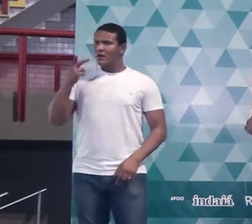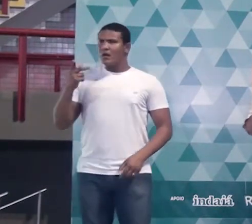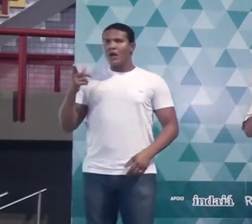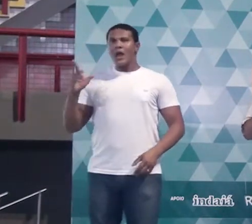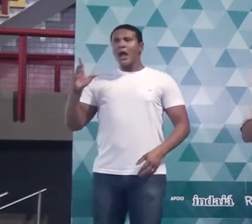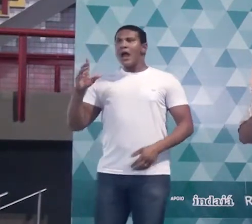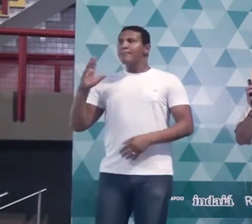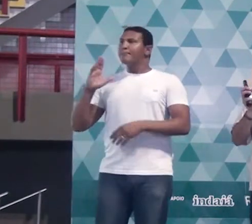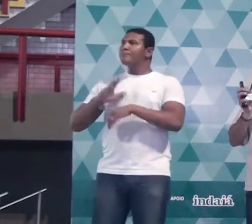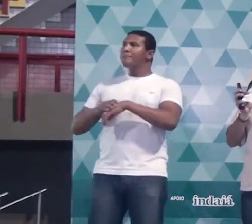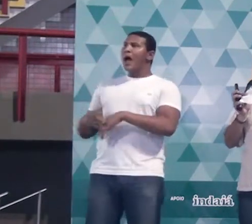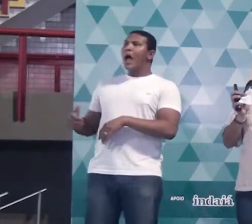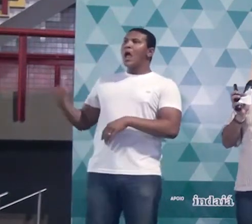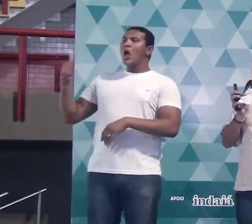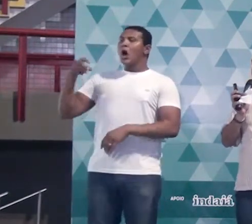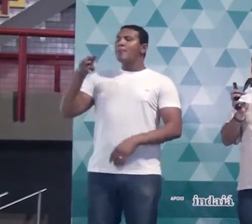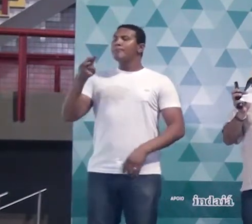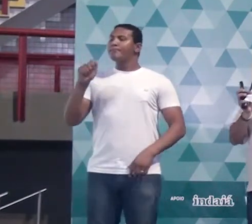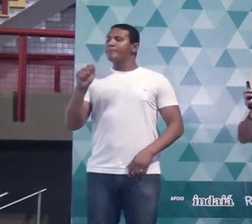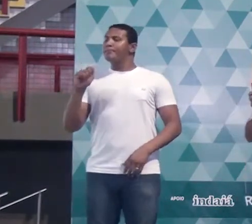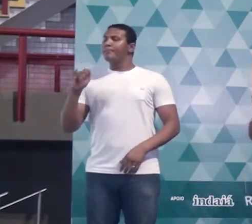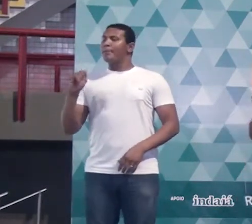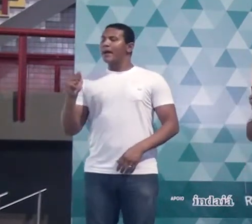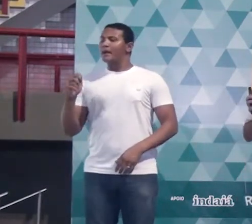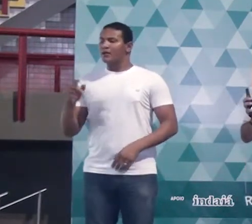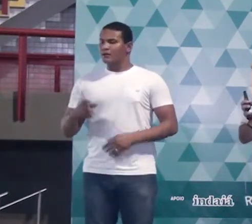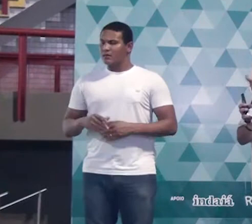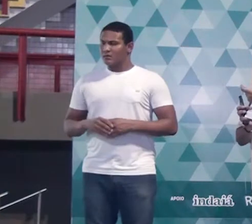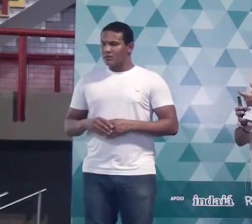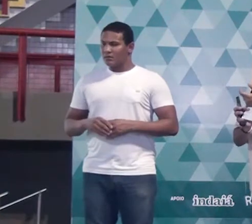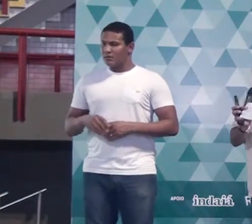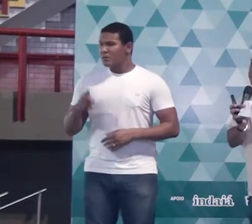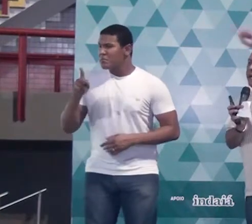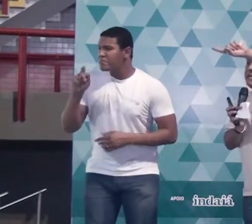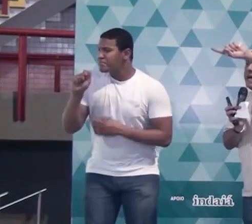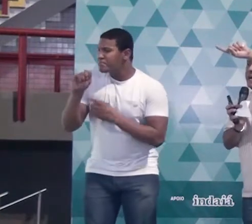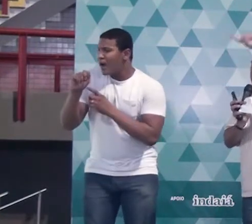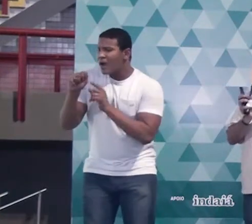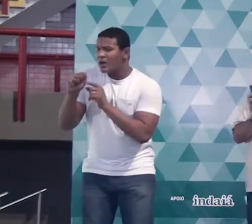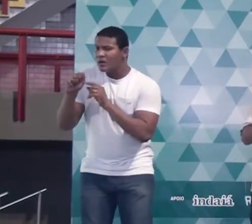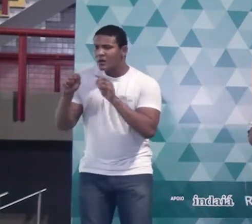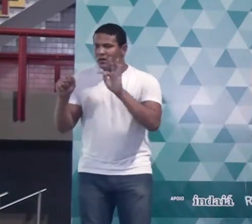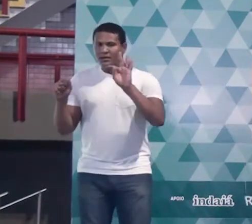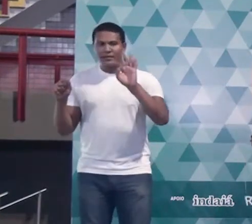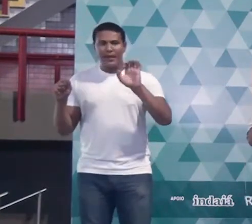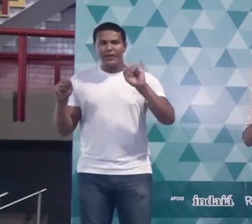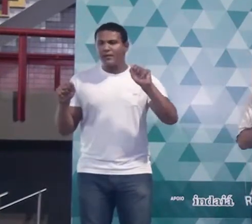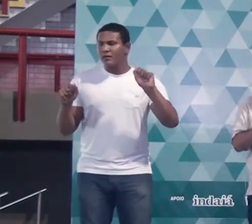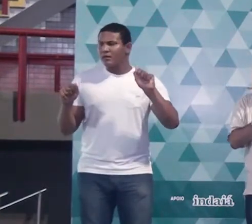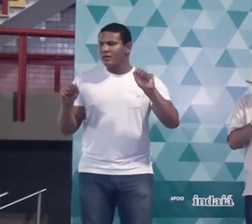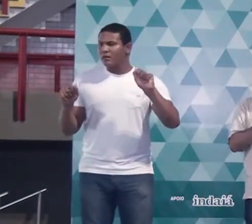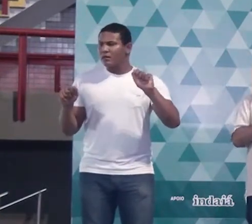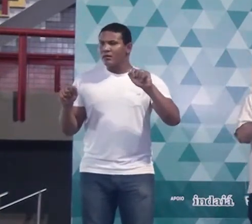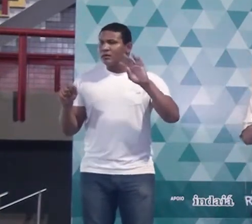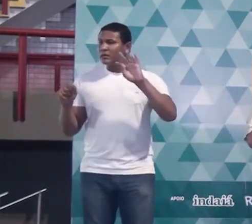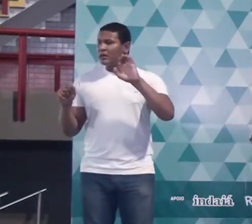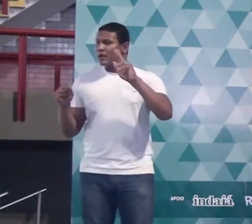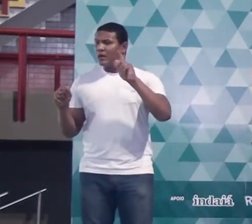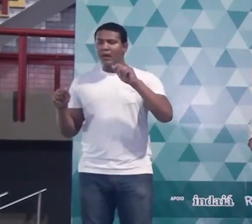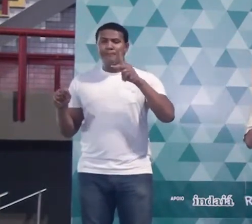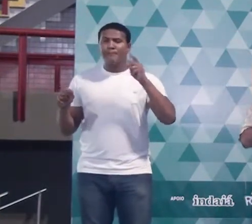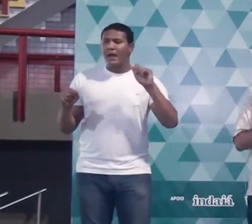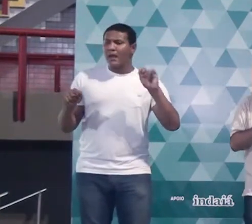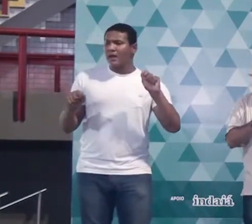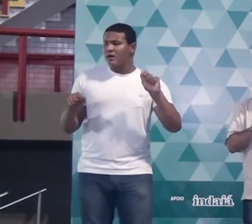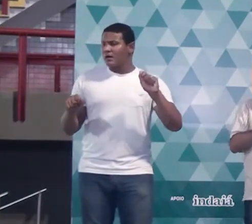maior palha? Tu tá chamando paia. Telha, teia. Telhado,